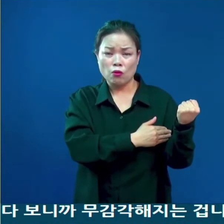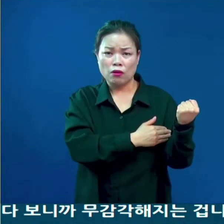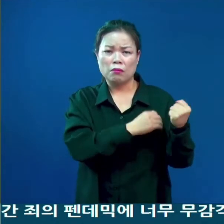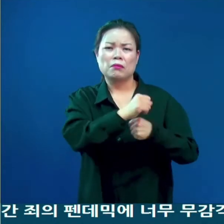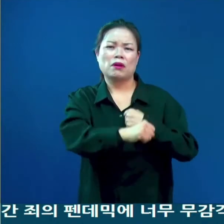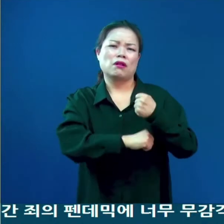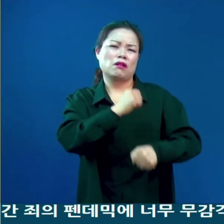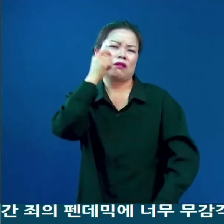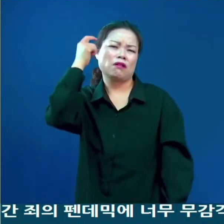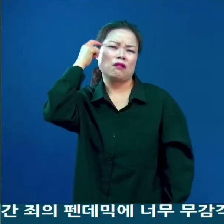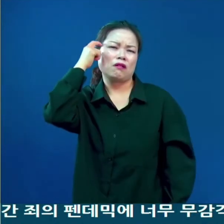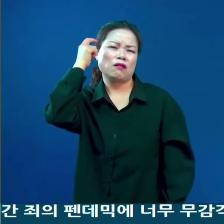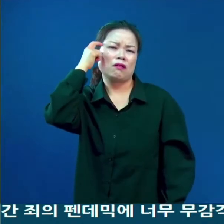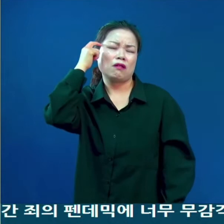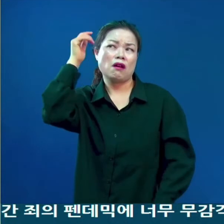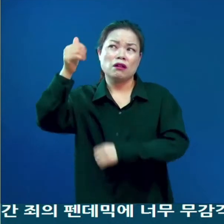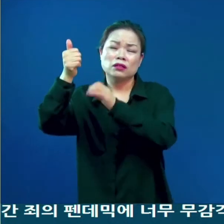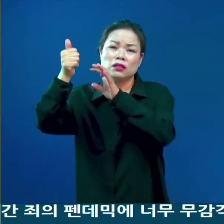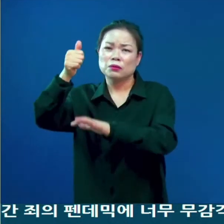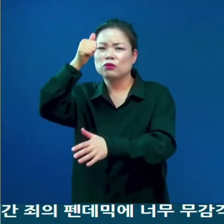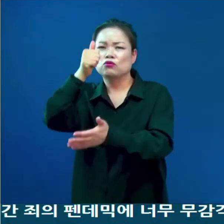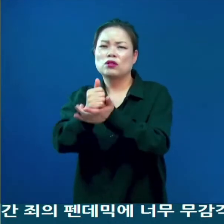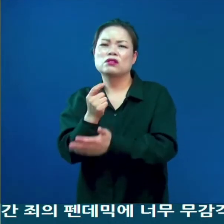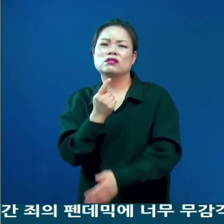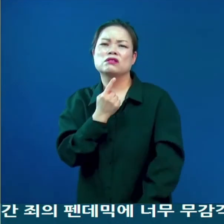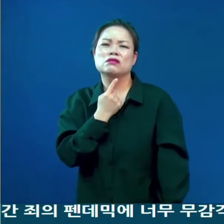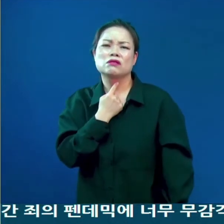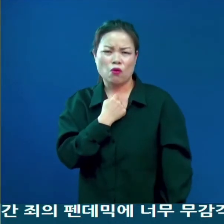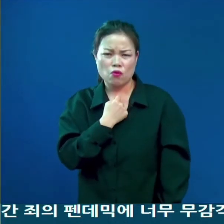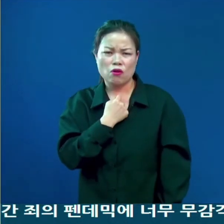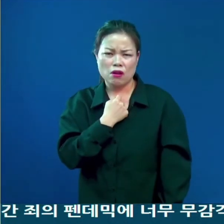함부로 했구나. 내가 하나님 앞에 죄를 지었구나.